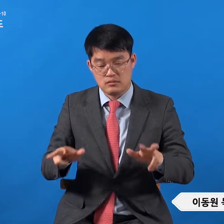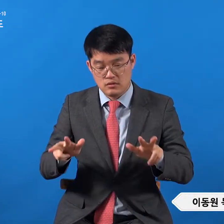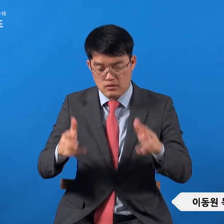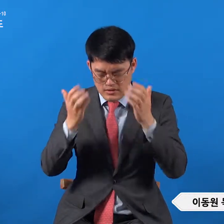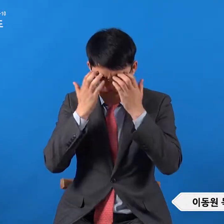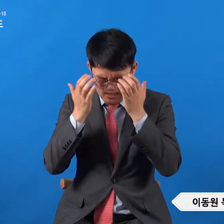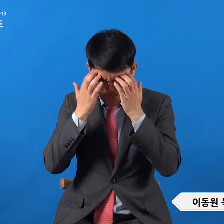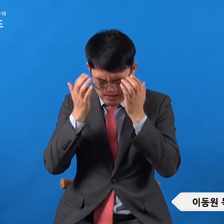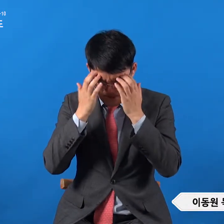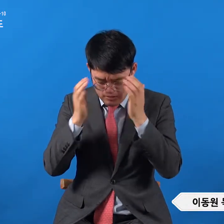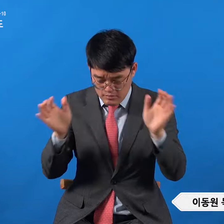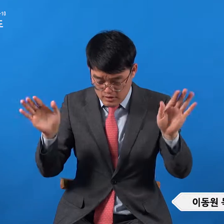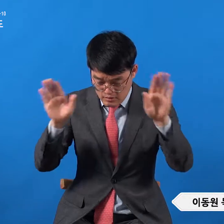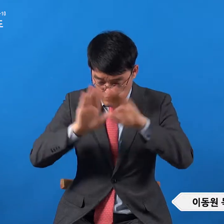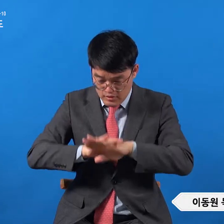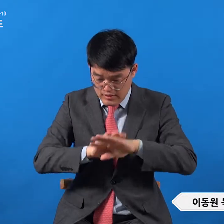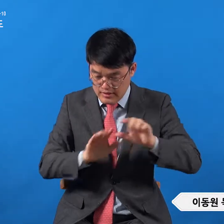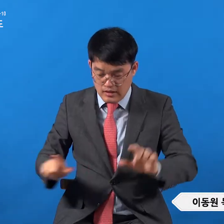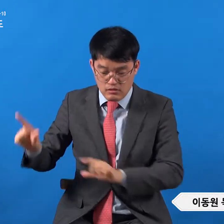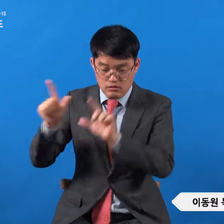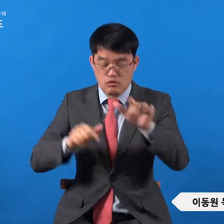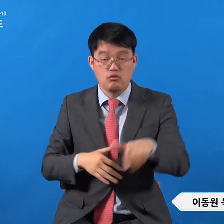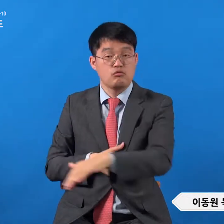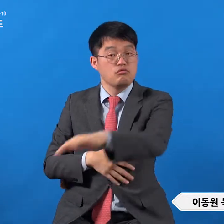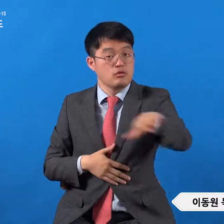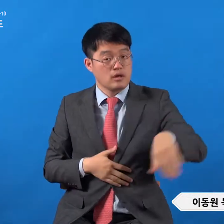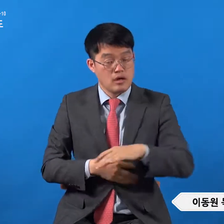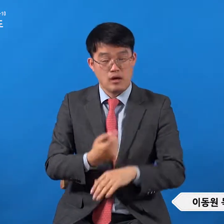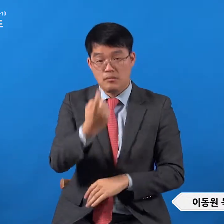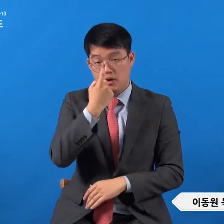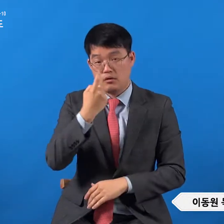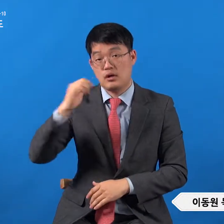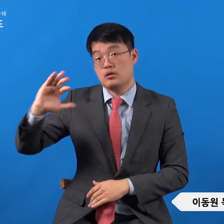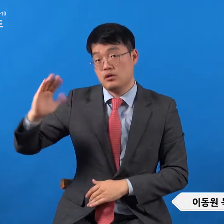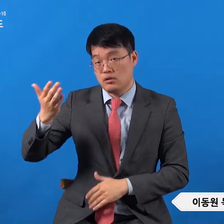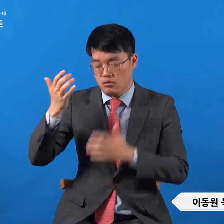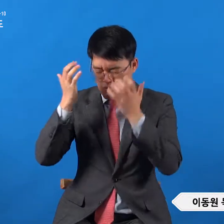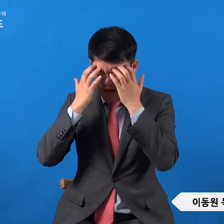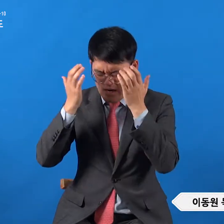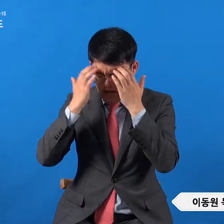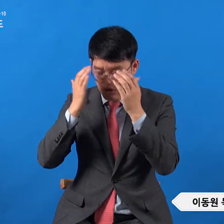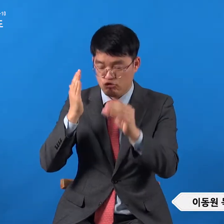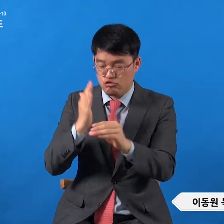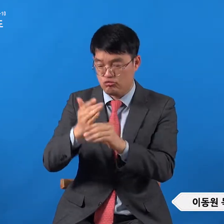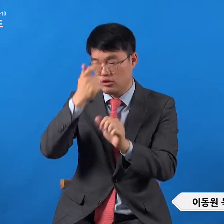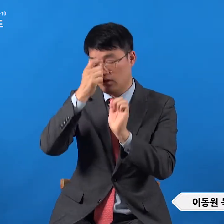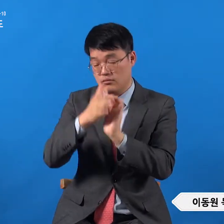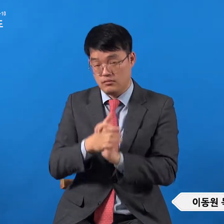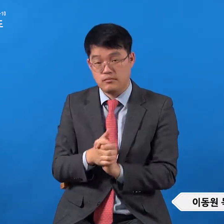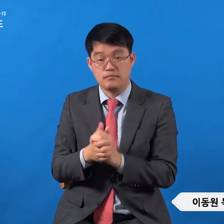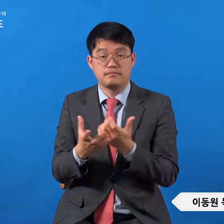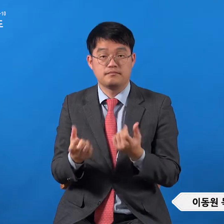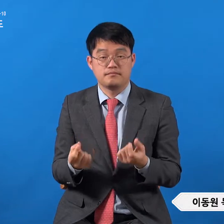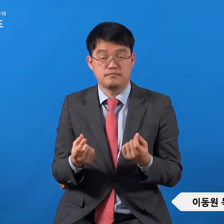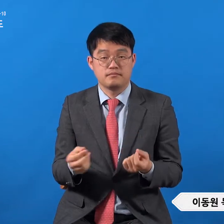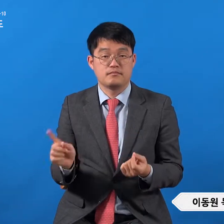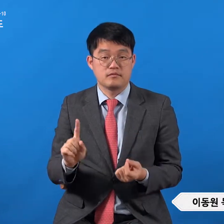지금도 환난의 밤을 통과하는 우리 모두가 배워야 할 환난 중의 기도일 것입니다. 어떤 기도를 해야